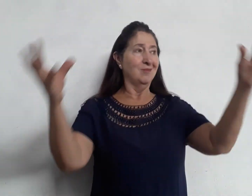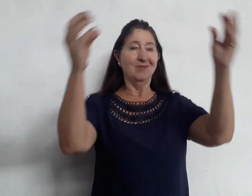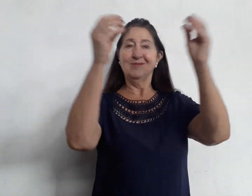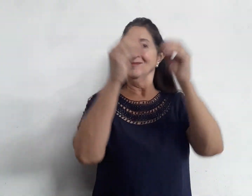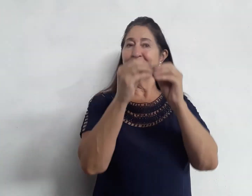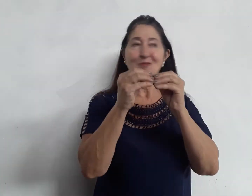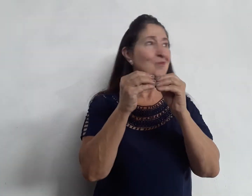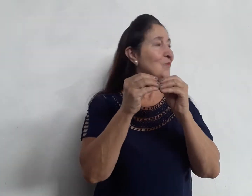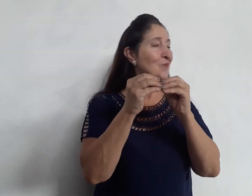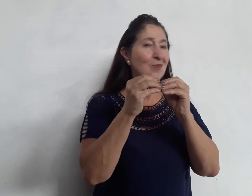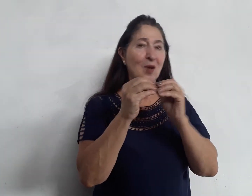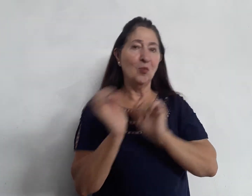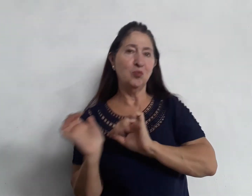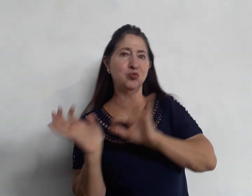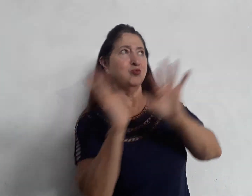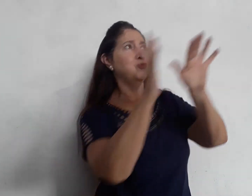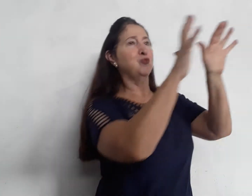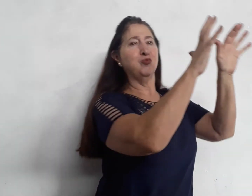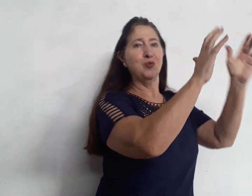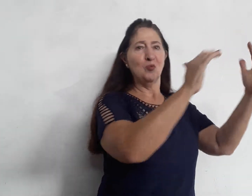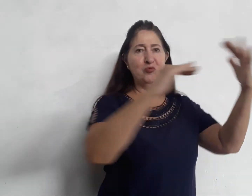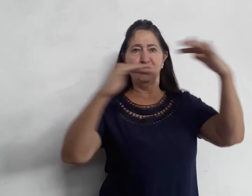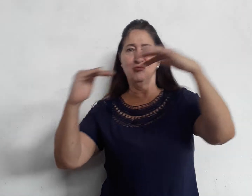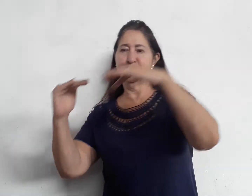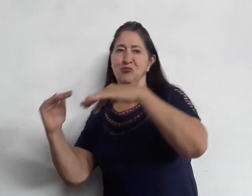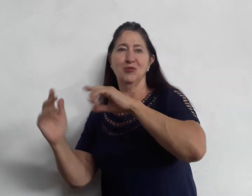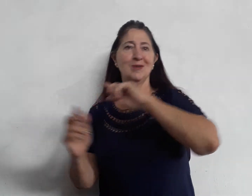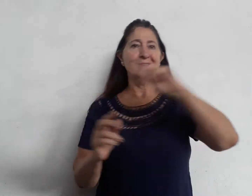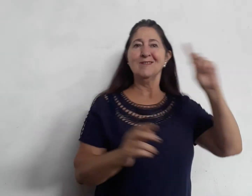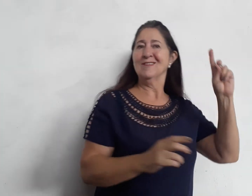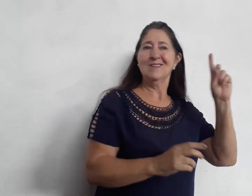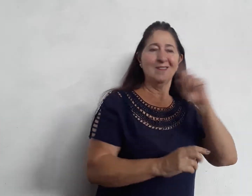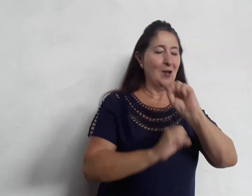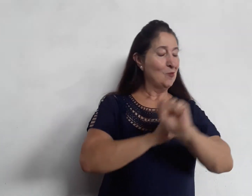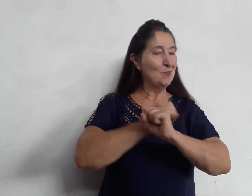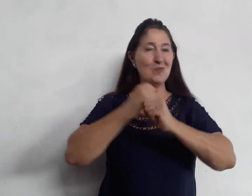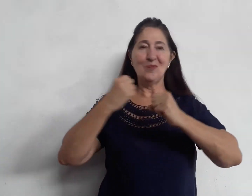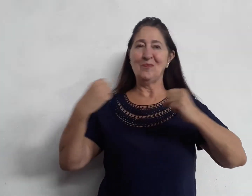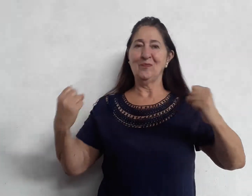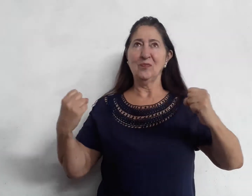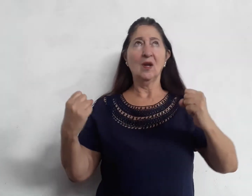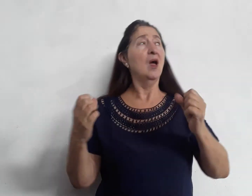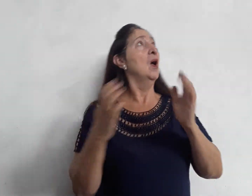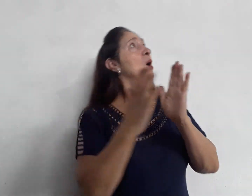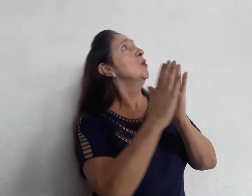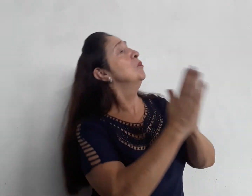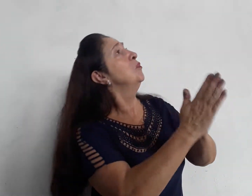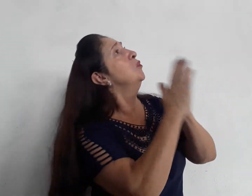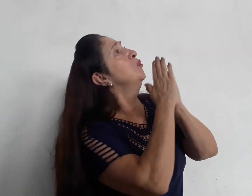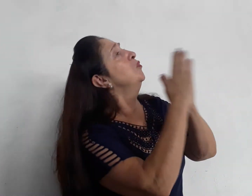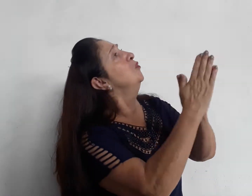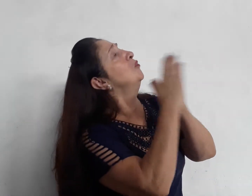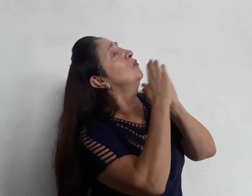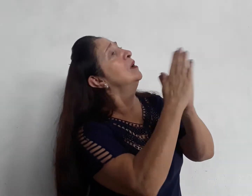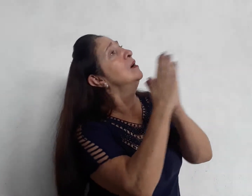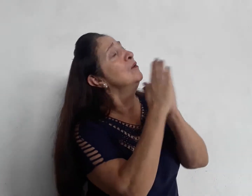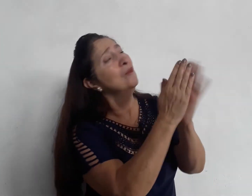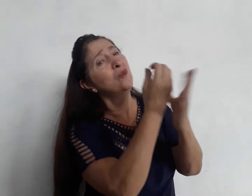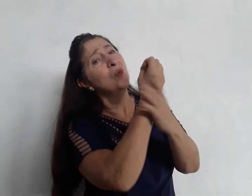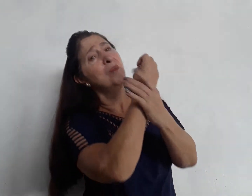daí poderiam atravessar até nós. O rico insistiu: Pai, eu te suplico, manda Lázaro